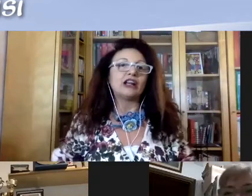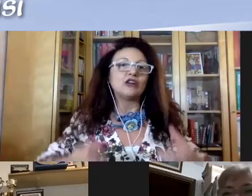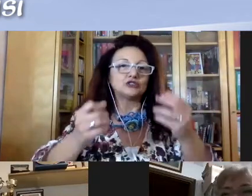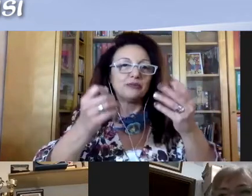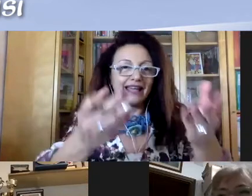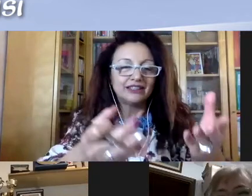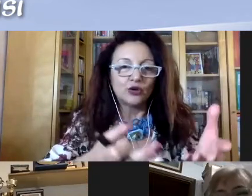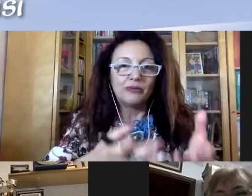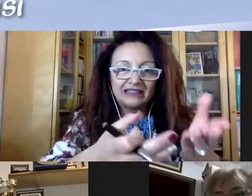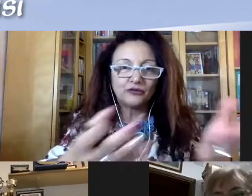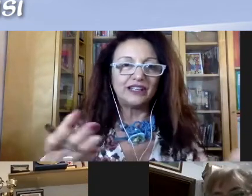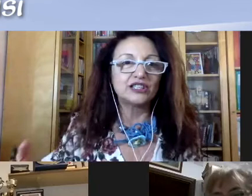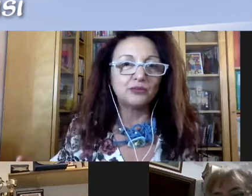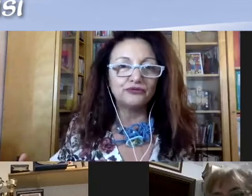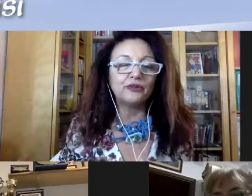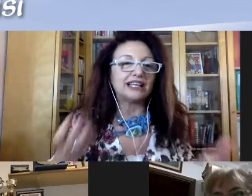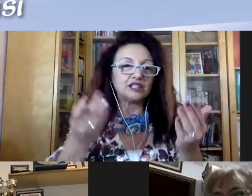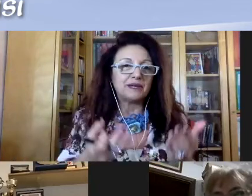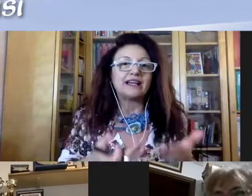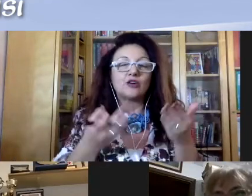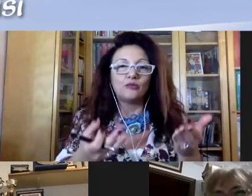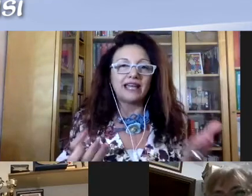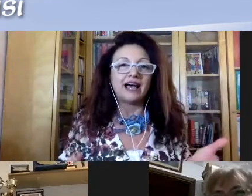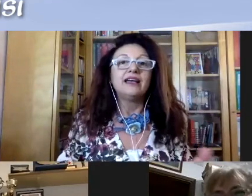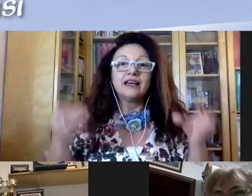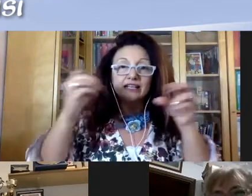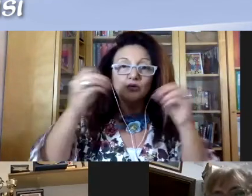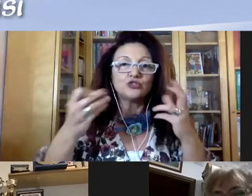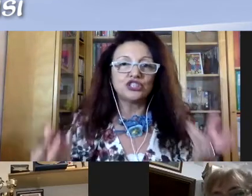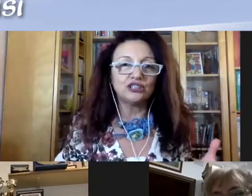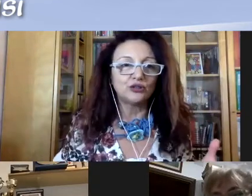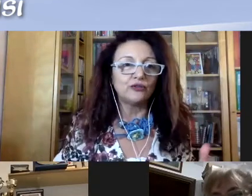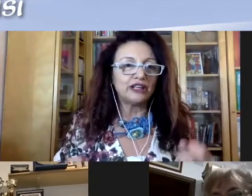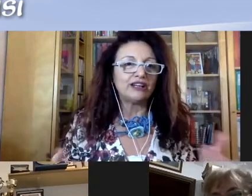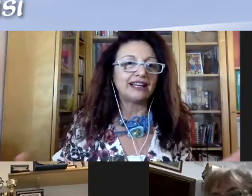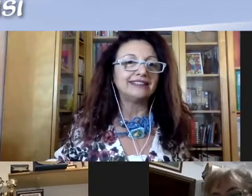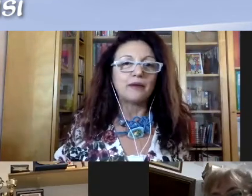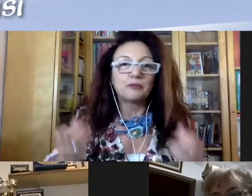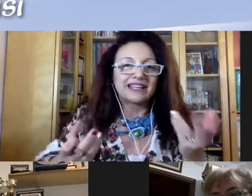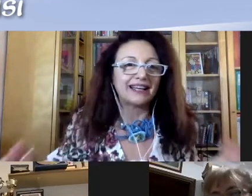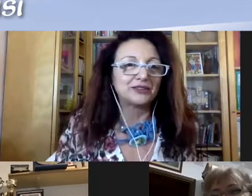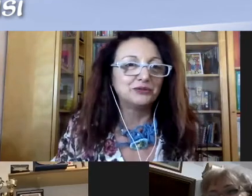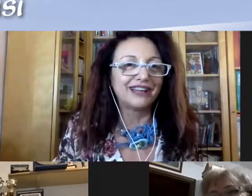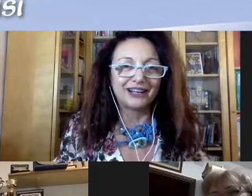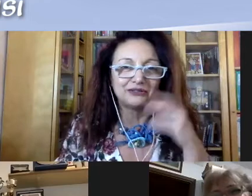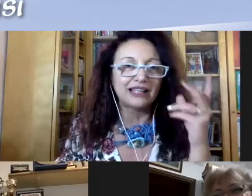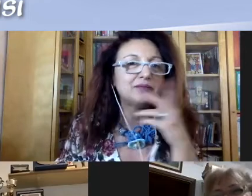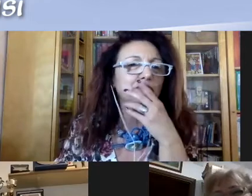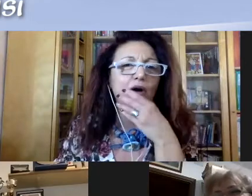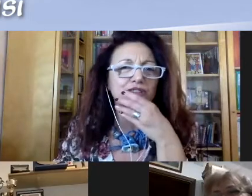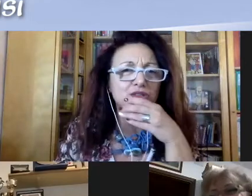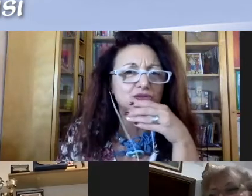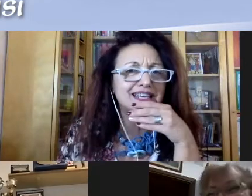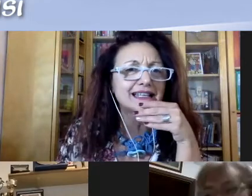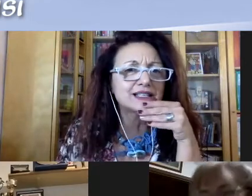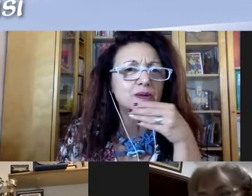diamo la parola al nostro medico Matteo Felice Buffoli che ci spiega come ha ricucito Veronica Di Caprio perché è caduta. Raccontatemi un